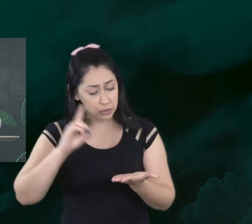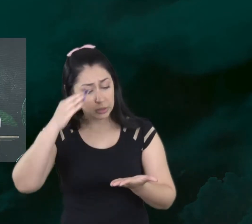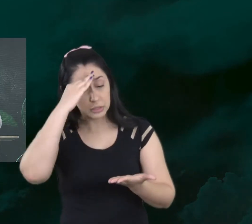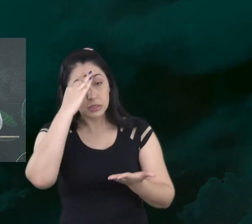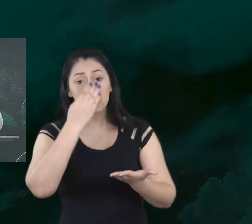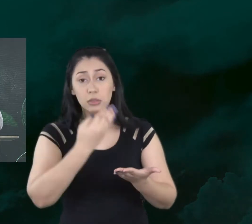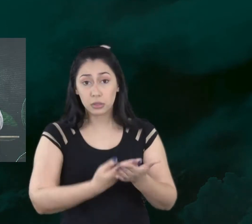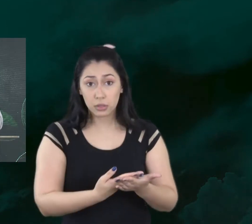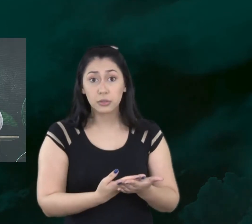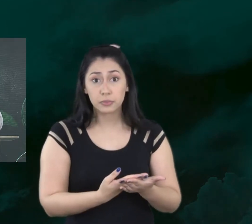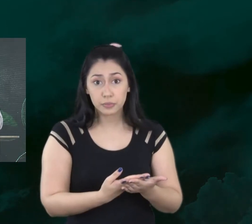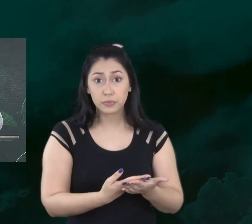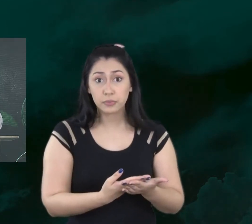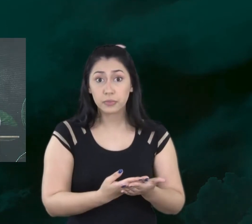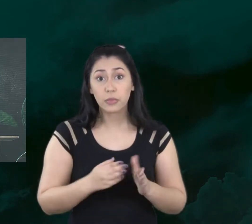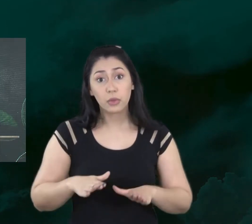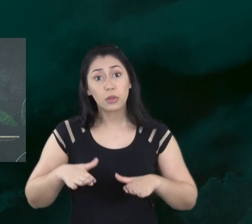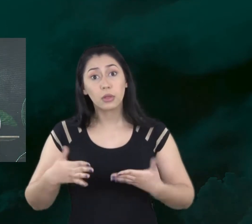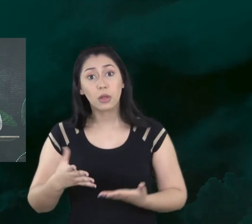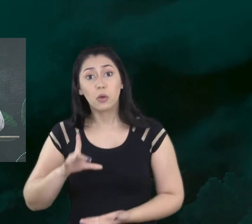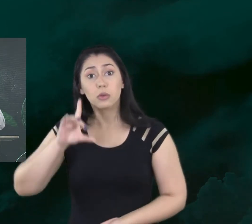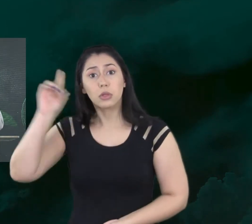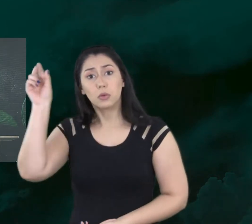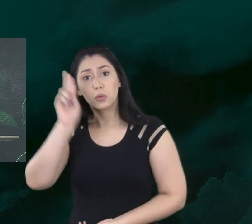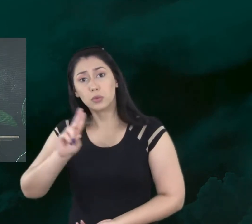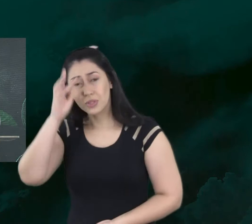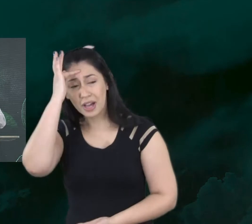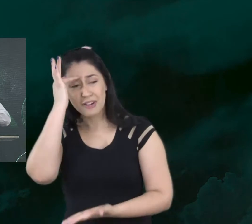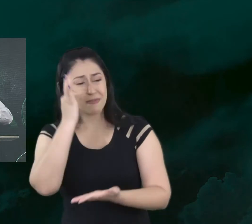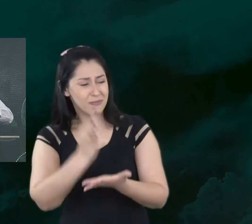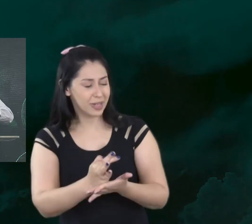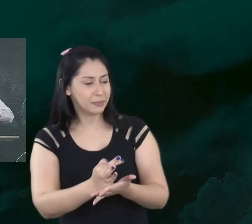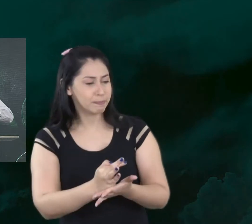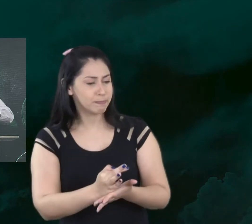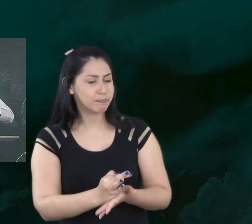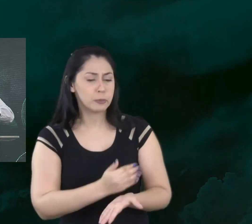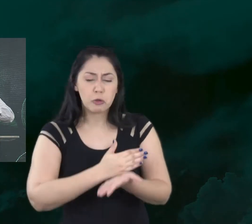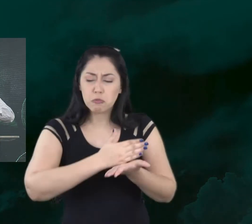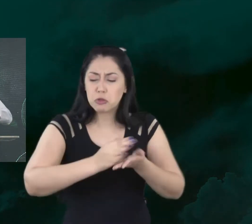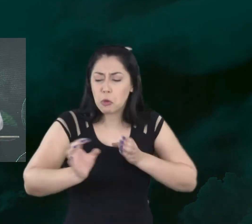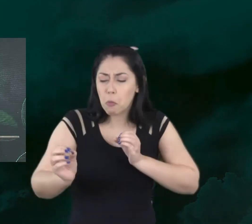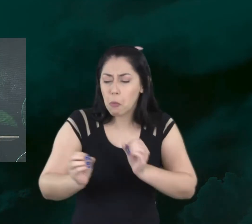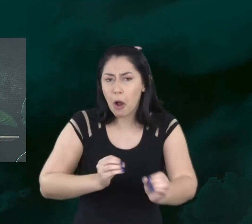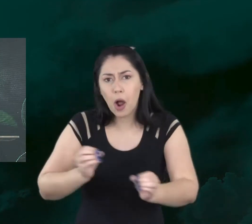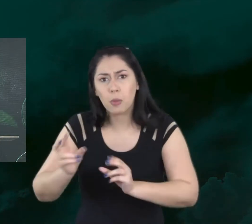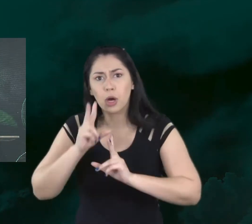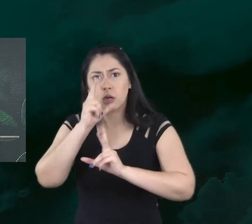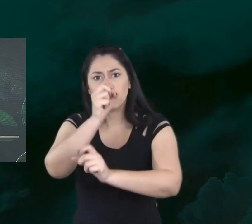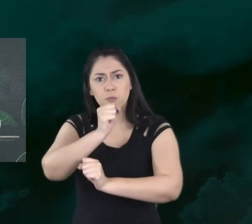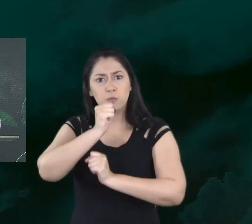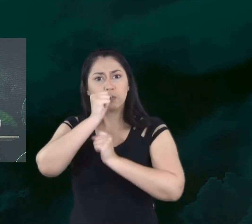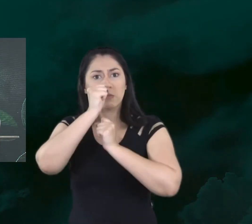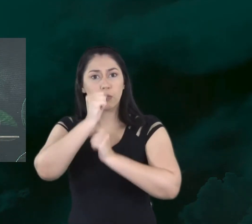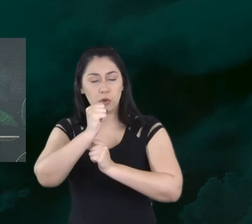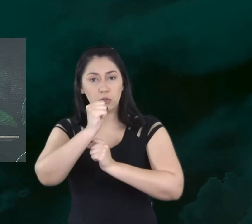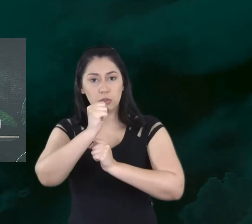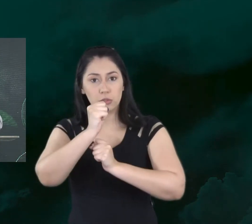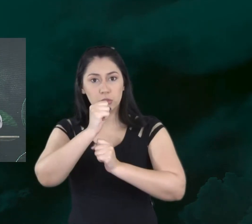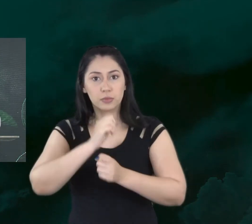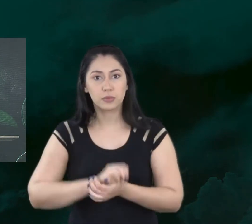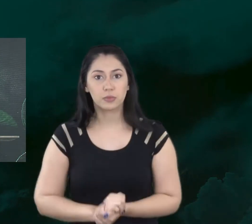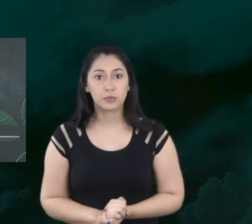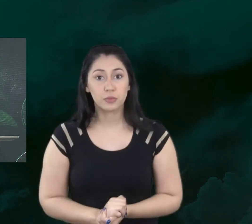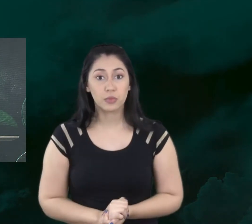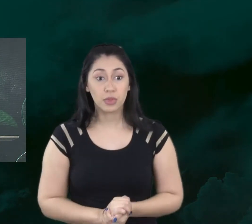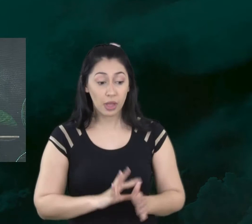Deus, Deus, então, através da fé, fez uma grande obra, uma obra forte no meio deles, de modo que eles